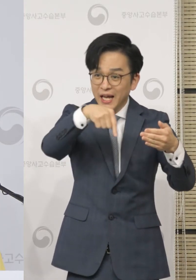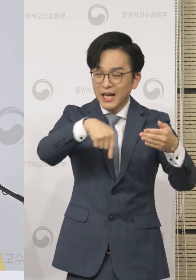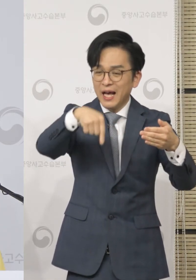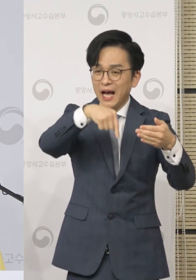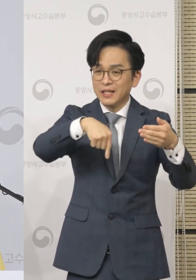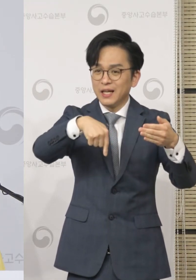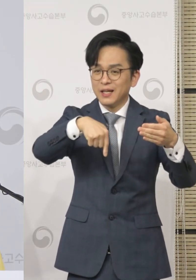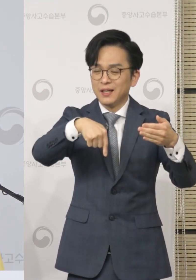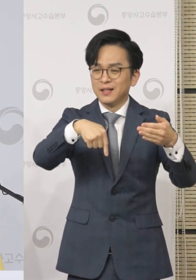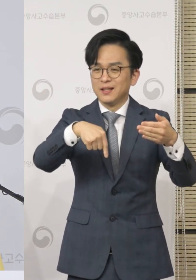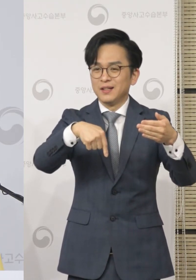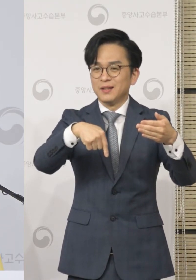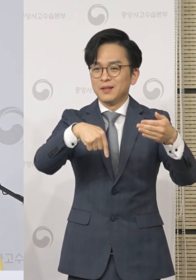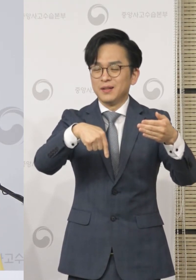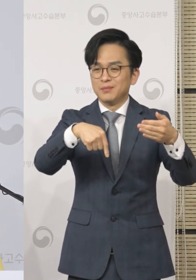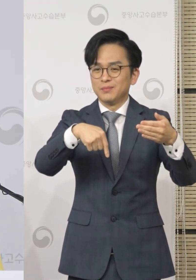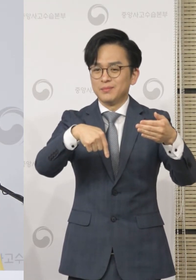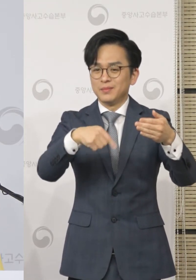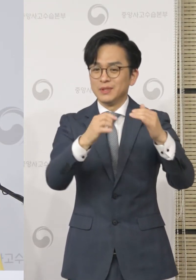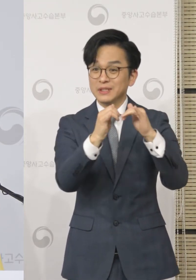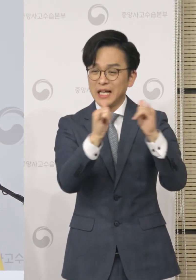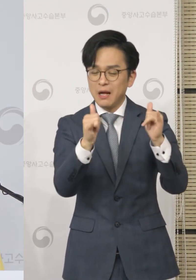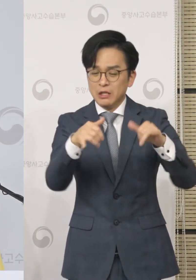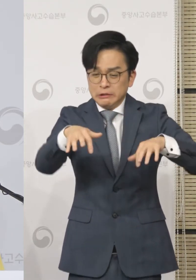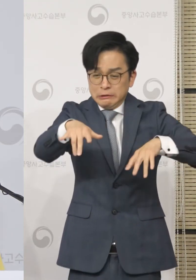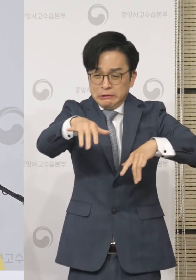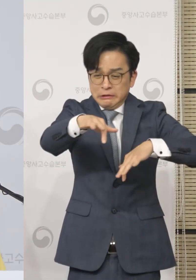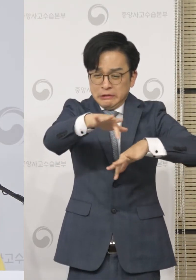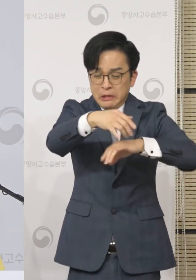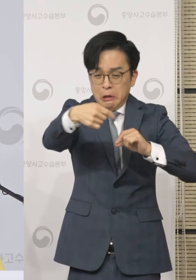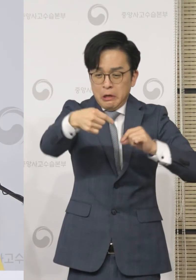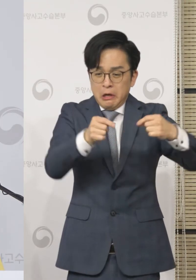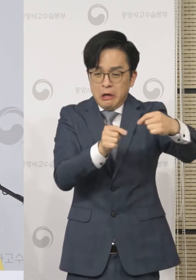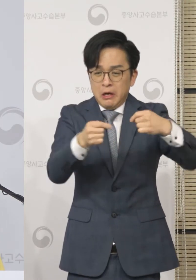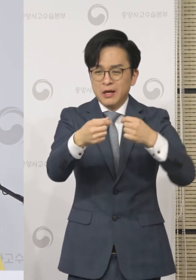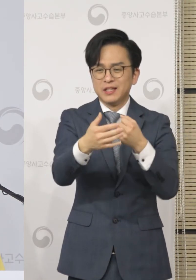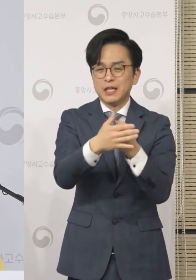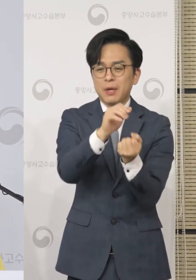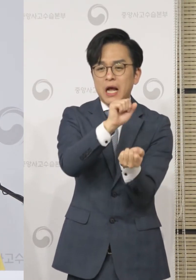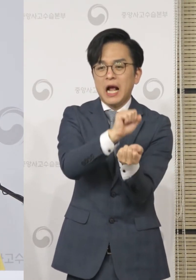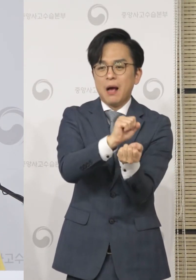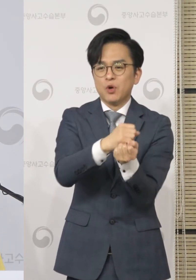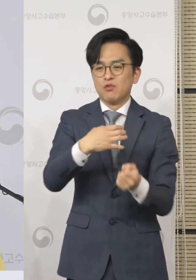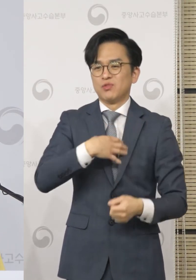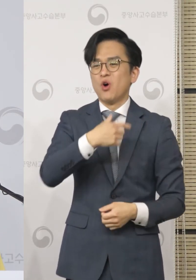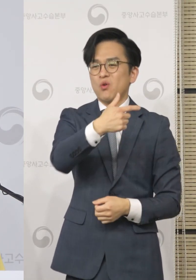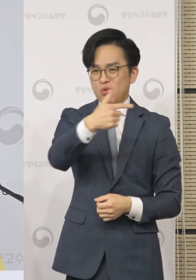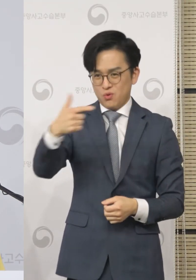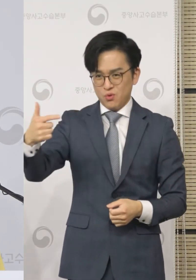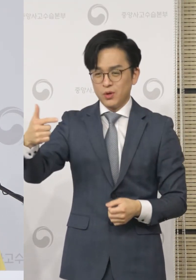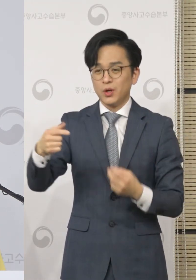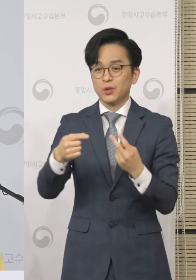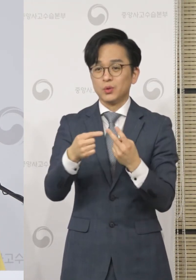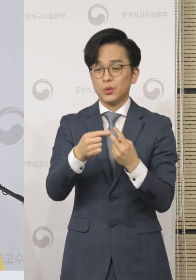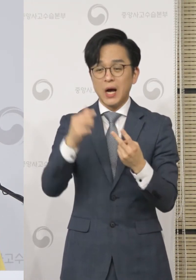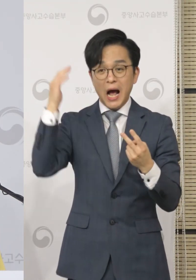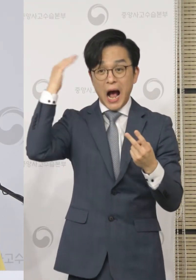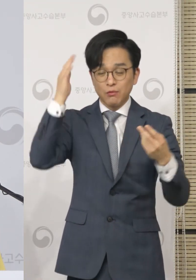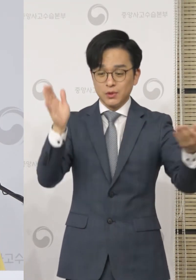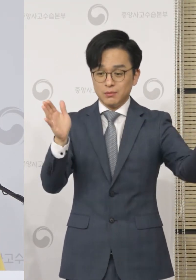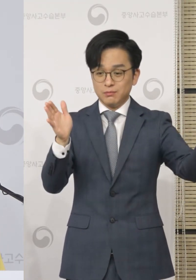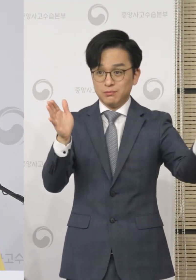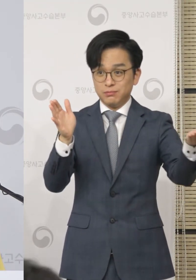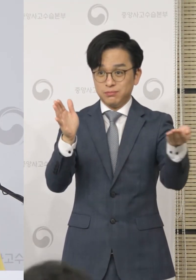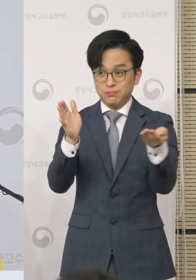밀폐된 공간에서의 밀접한 접촉 등에 따른 감염병 확산의 위험성이 상대적으로 높고 국내 입항